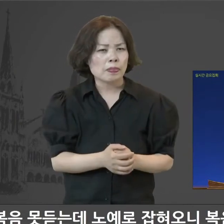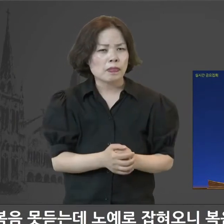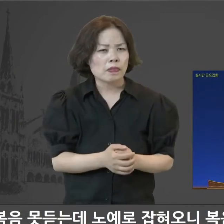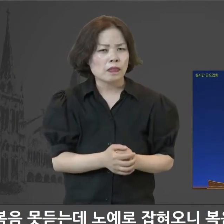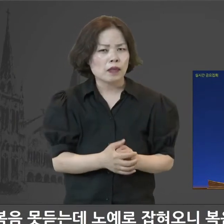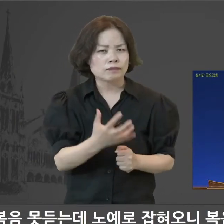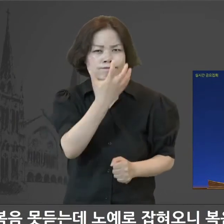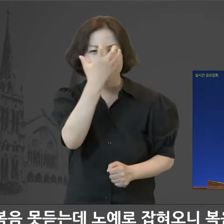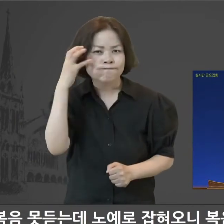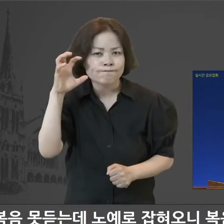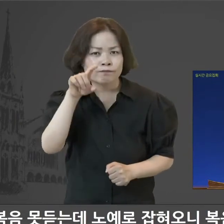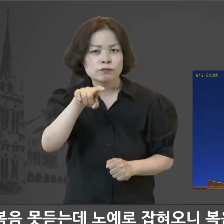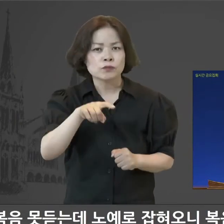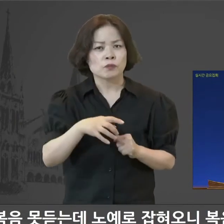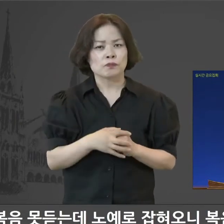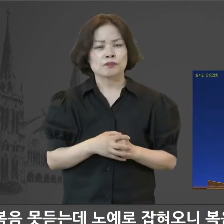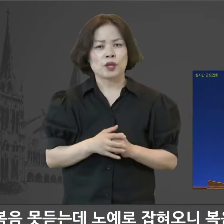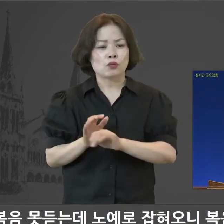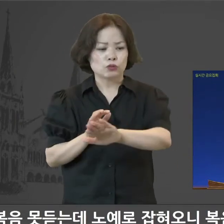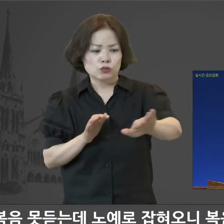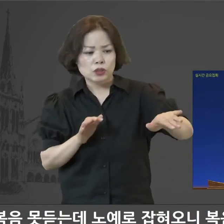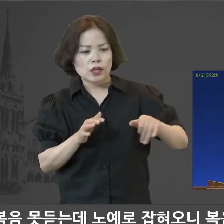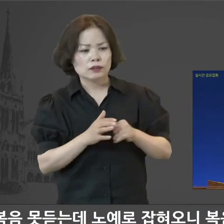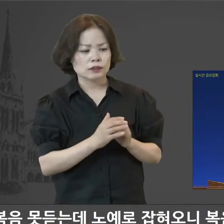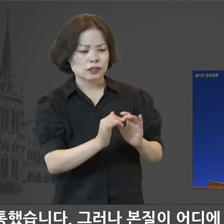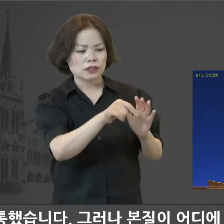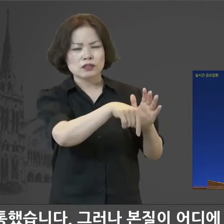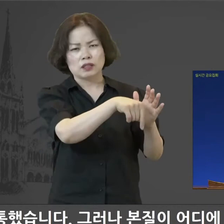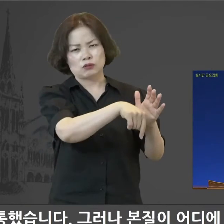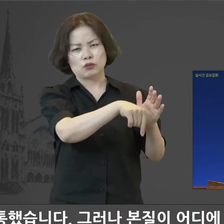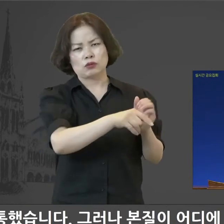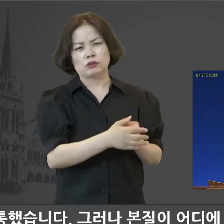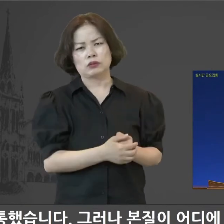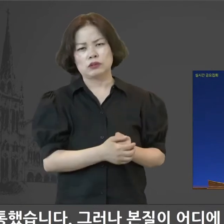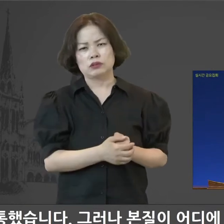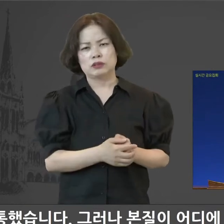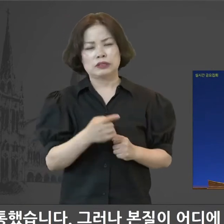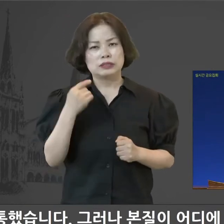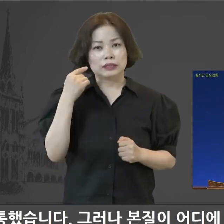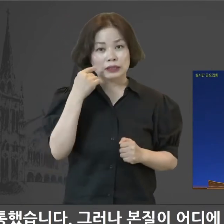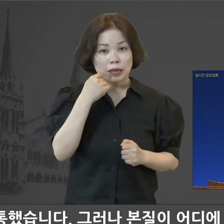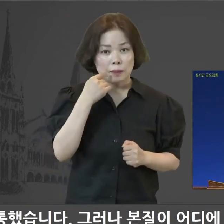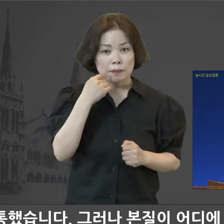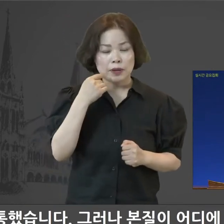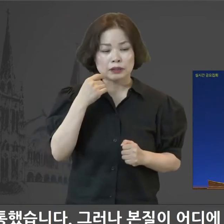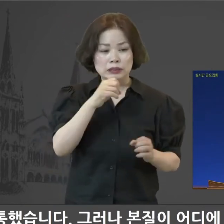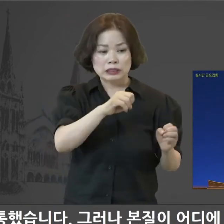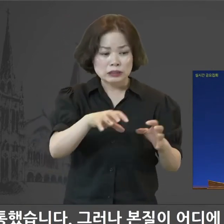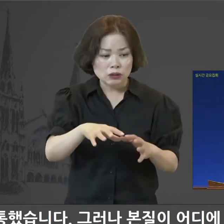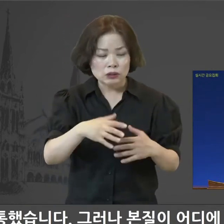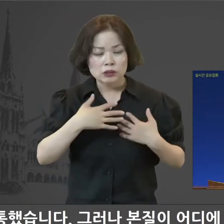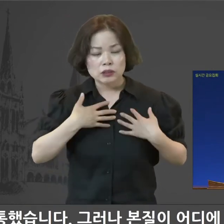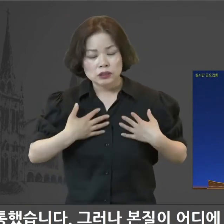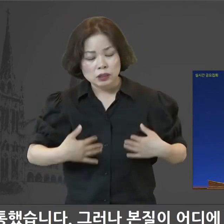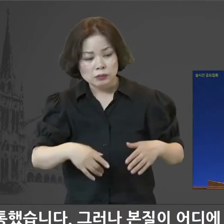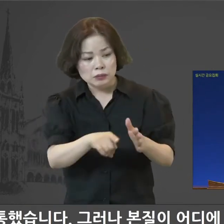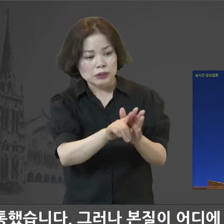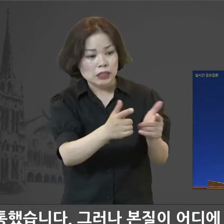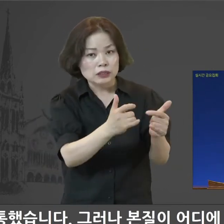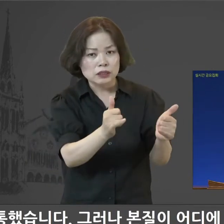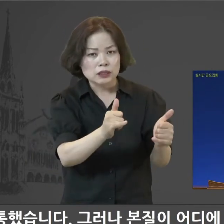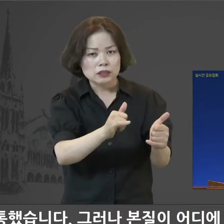거죠. 그러니까 저는 우리의 세상 속에서 짠맛을 잃고 빛을 잃어서 힘없이 안 믿는